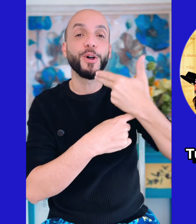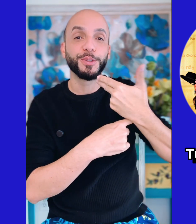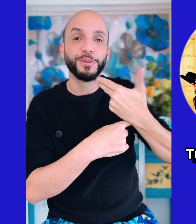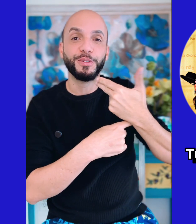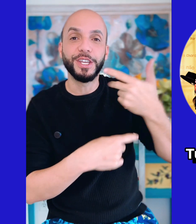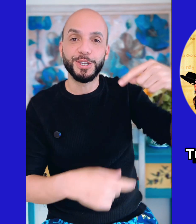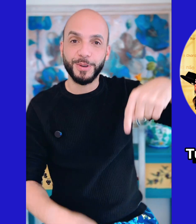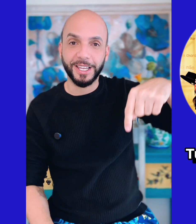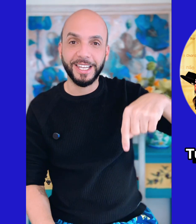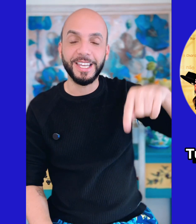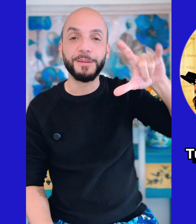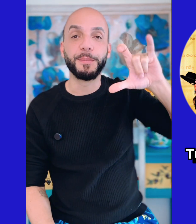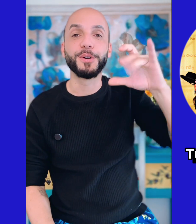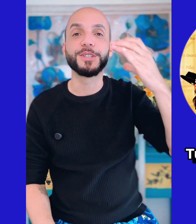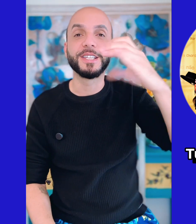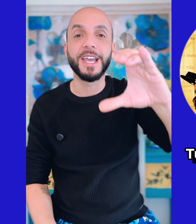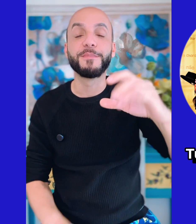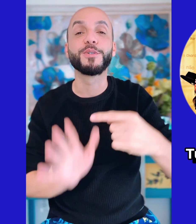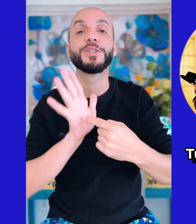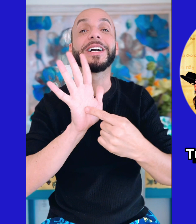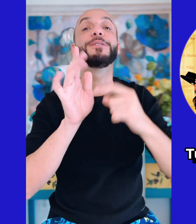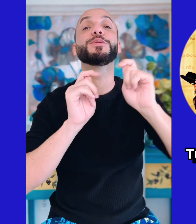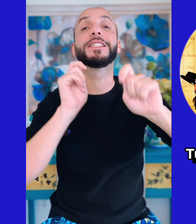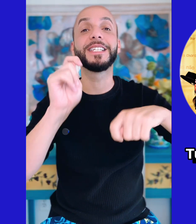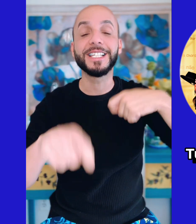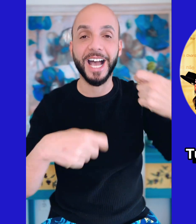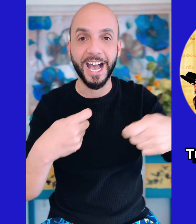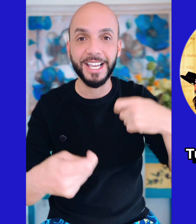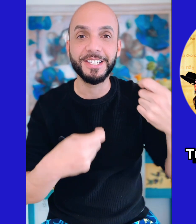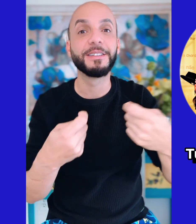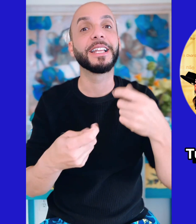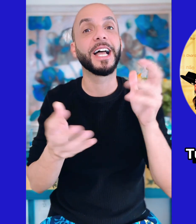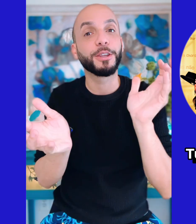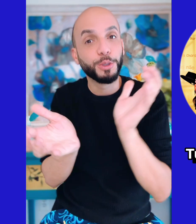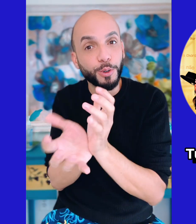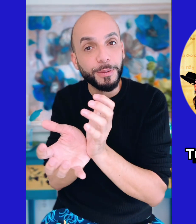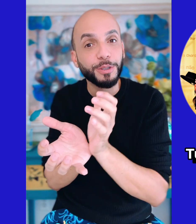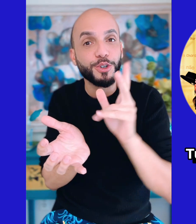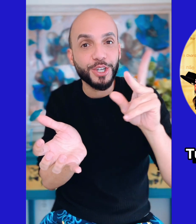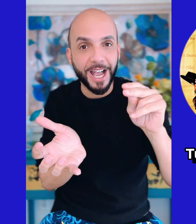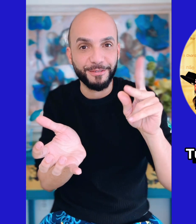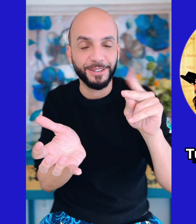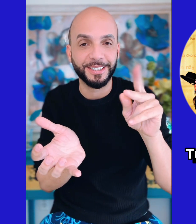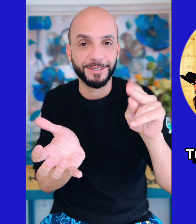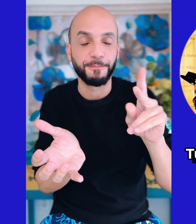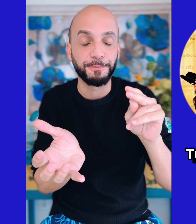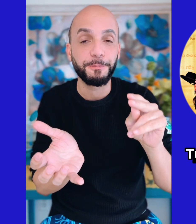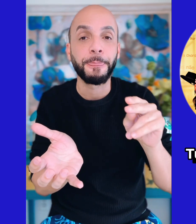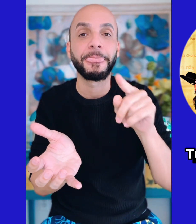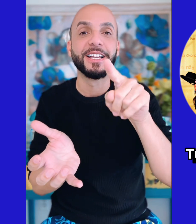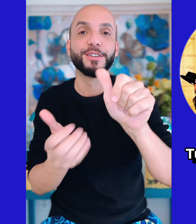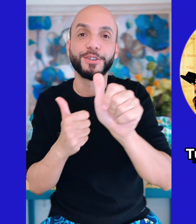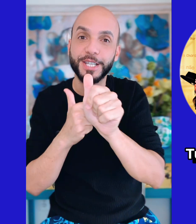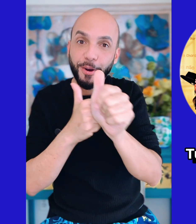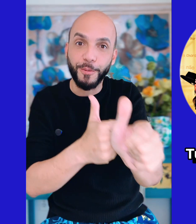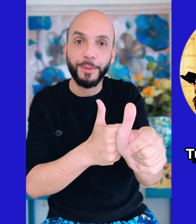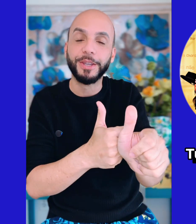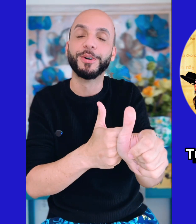outro vídeo aqui e postei mostrando os sinais, né, da turma do Chaves. Se você acompanhou